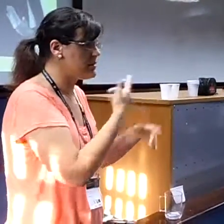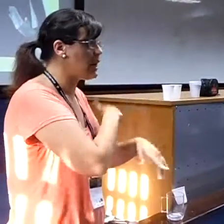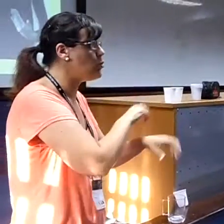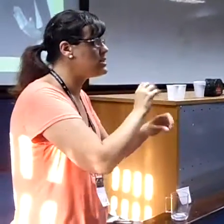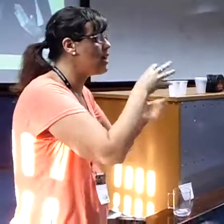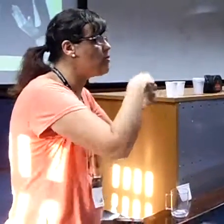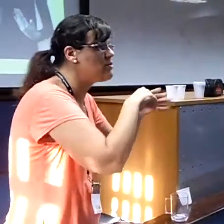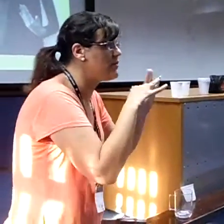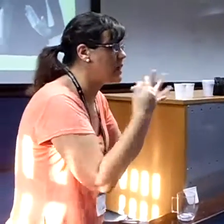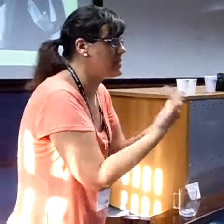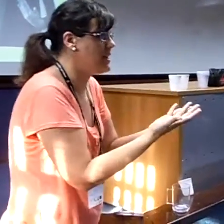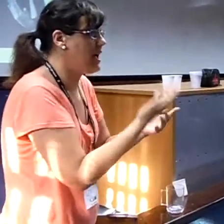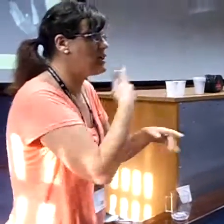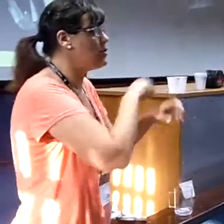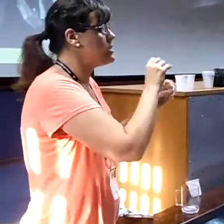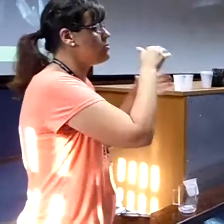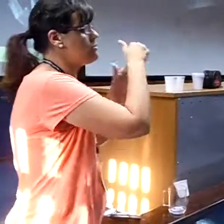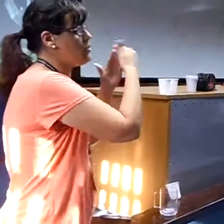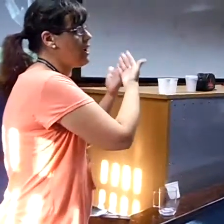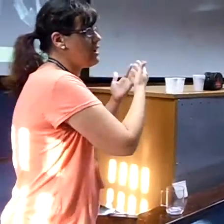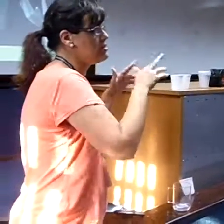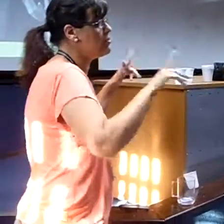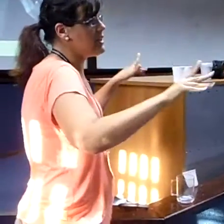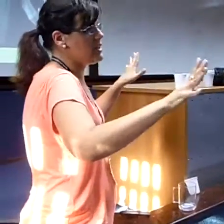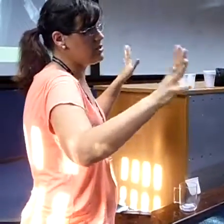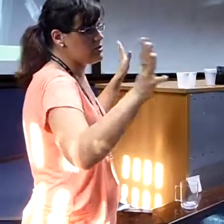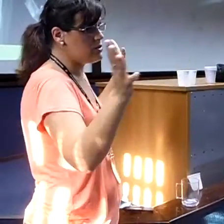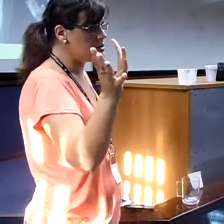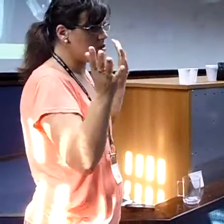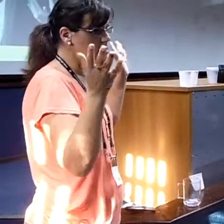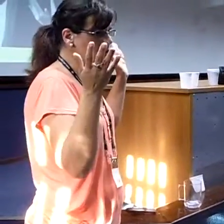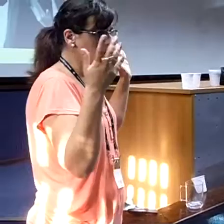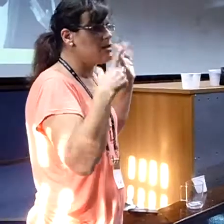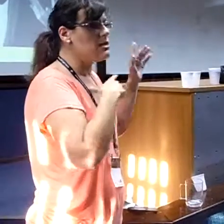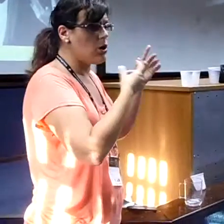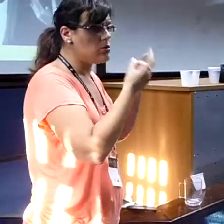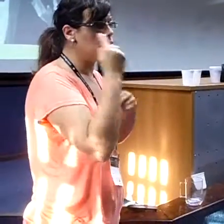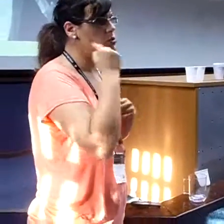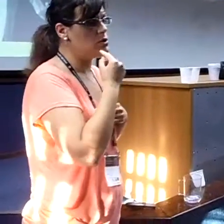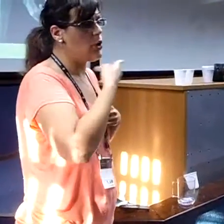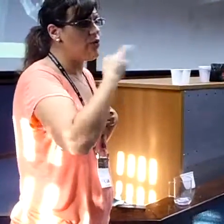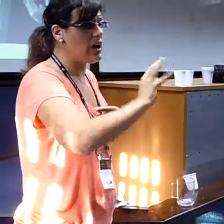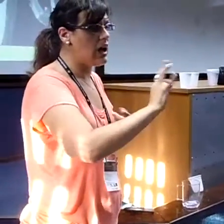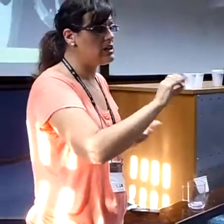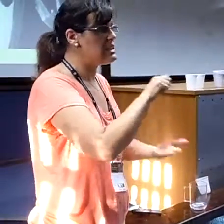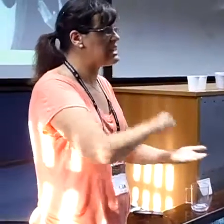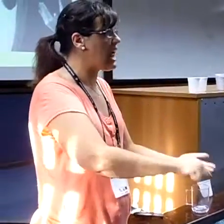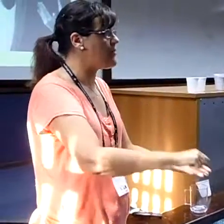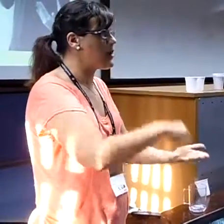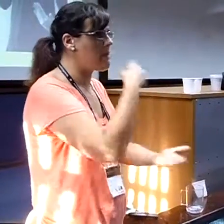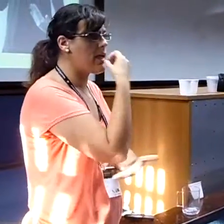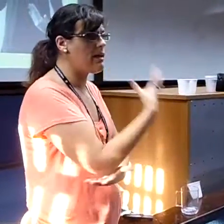enfim, né? Mas se a pessoa não tem, né, esse estímulo familiar, enfim, tem surdos